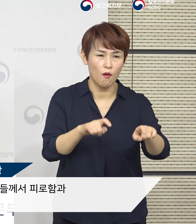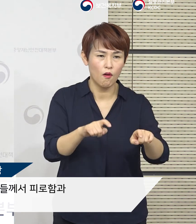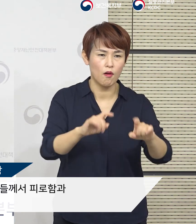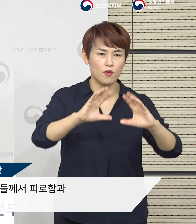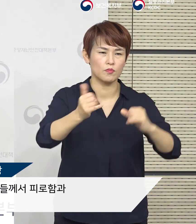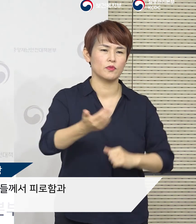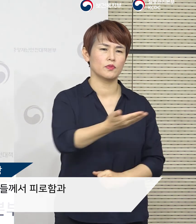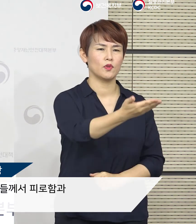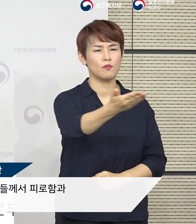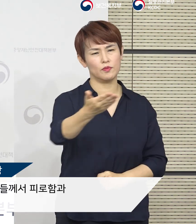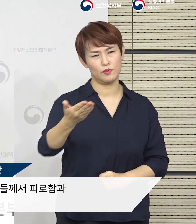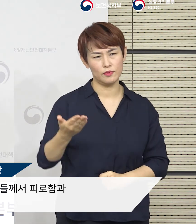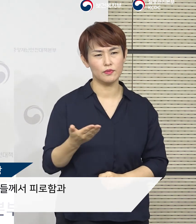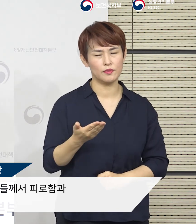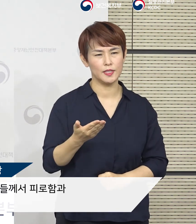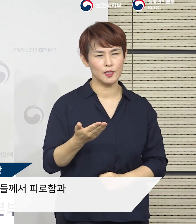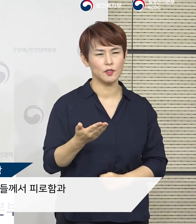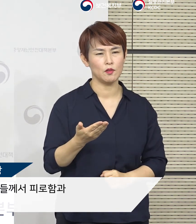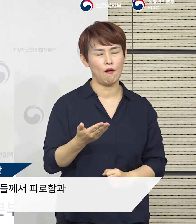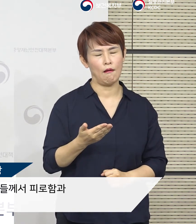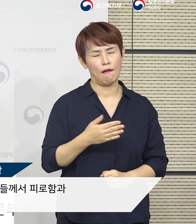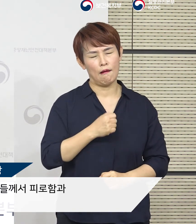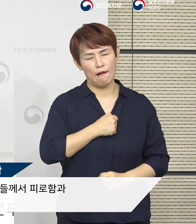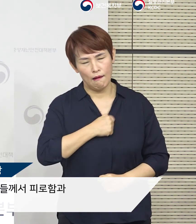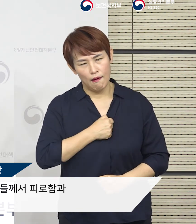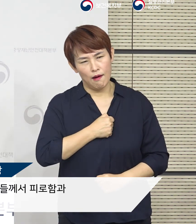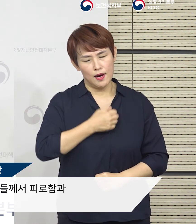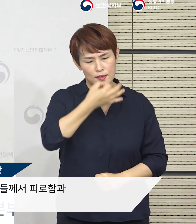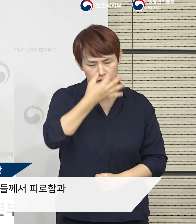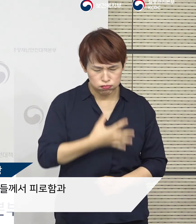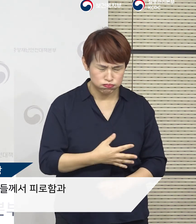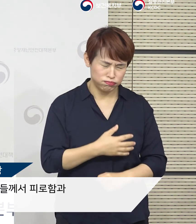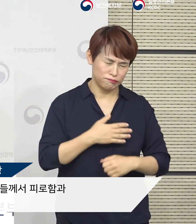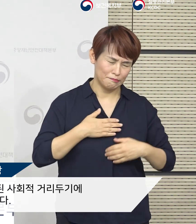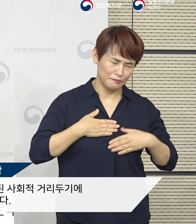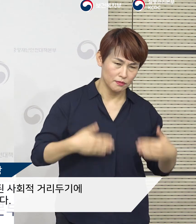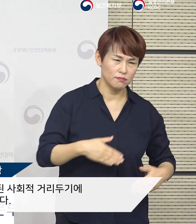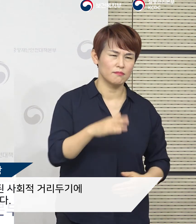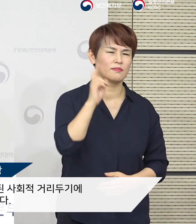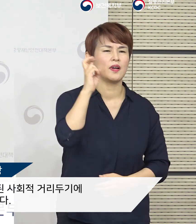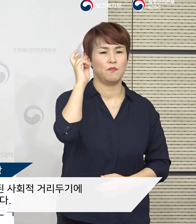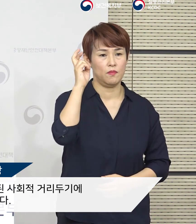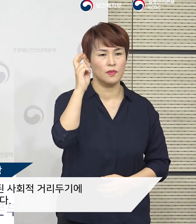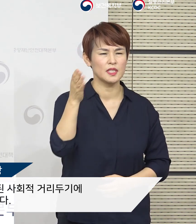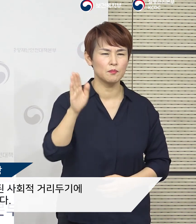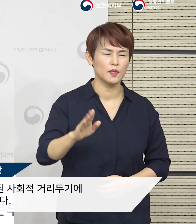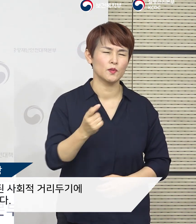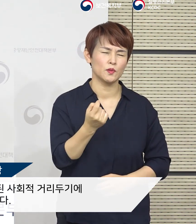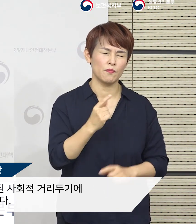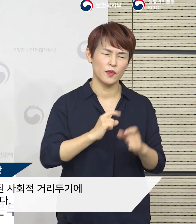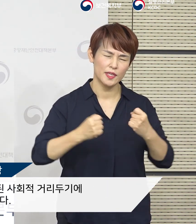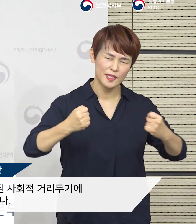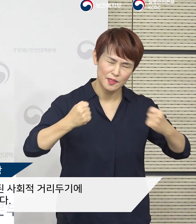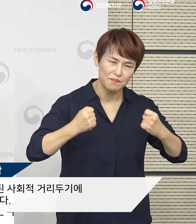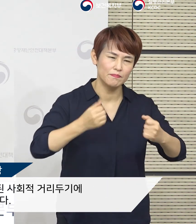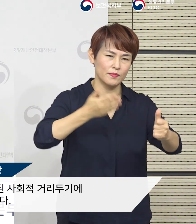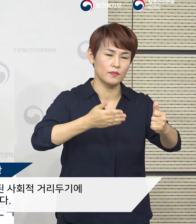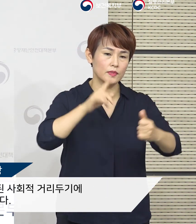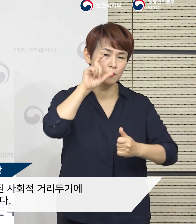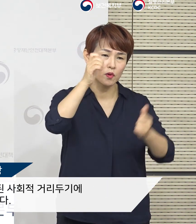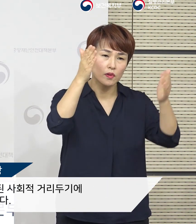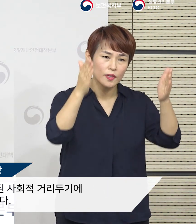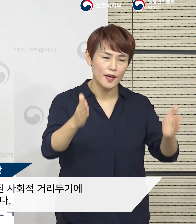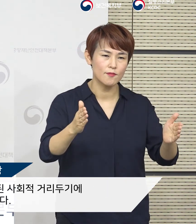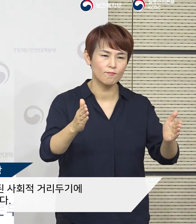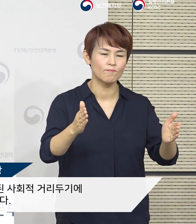국민 여러분들께서 필요함과 답답함을 느끼실 것으로 생각됩니다. 하지만 조금 더 힘을 내어 보름간에